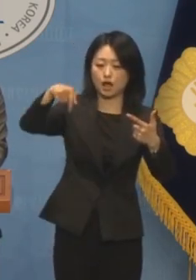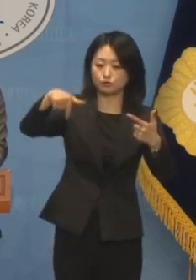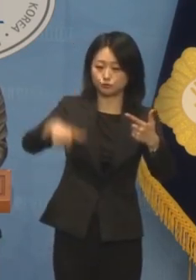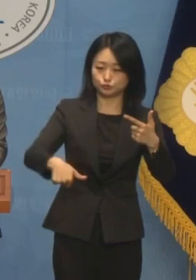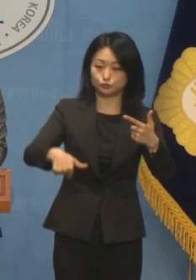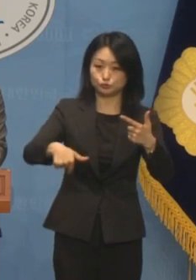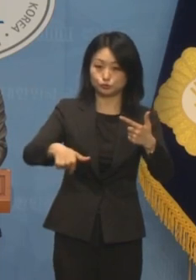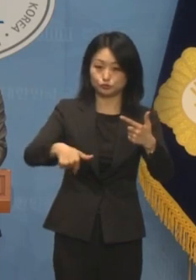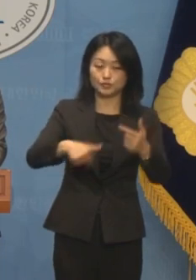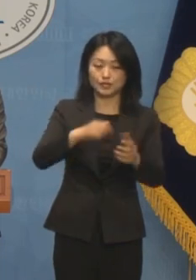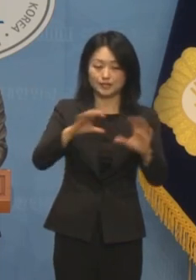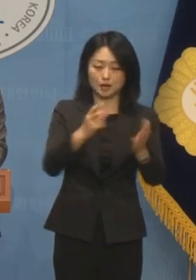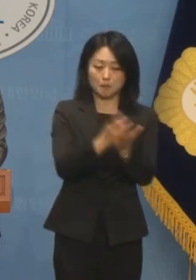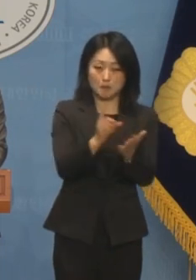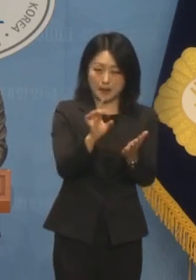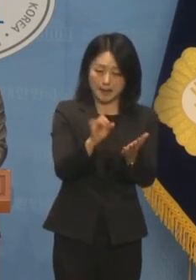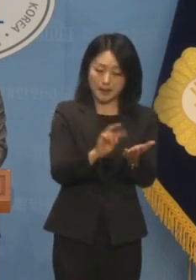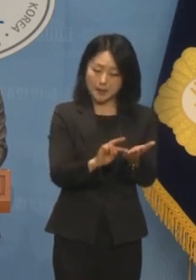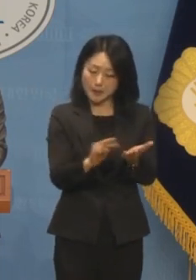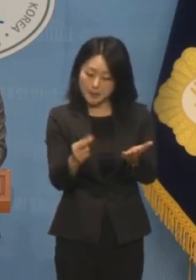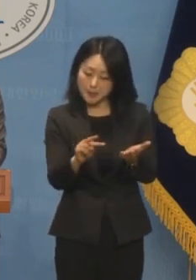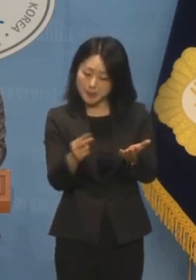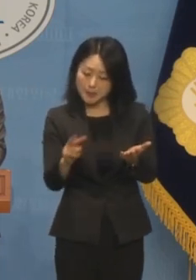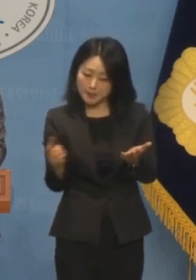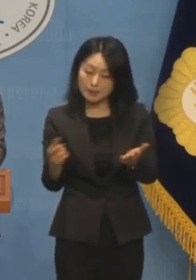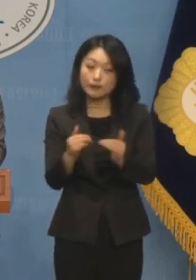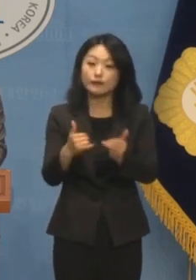개헌을 통해 시대와 국민의